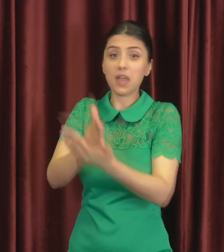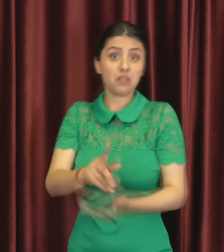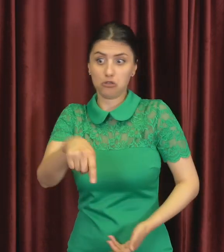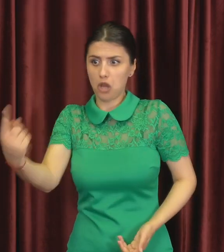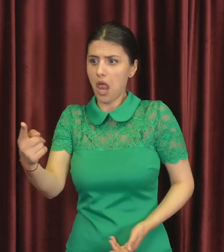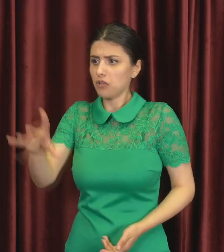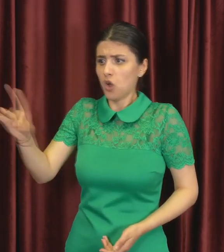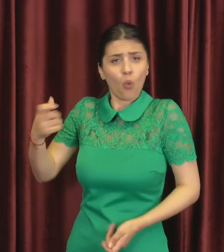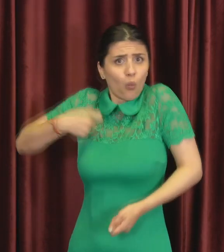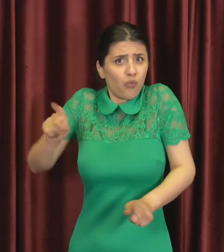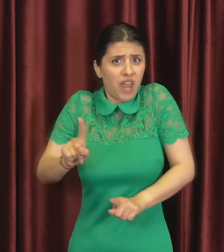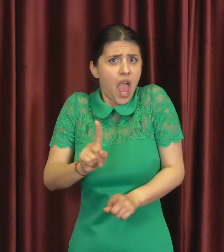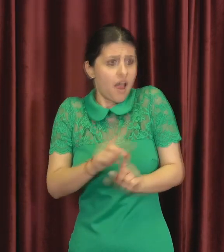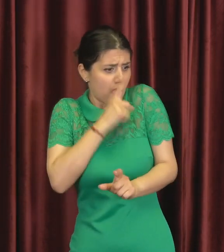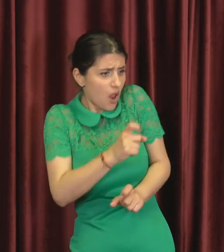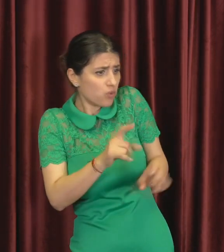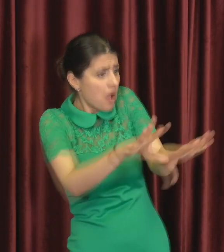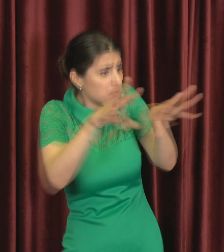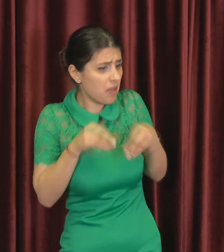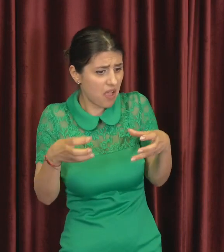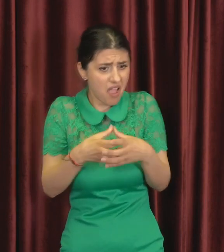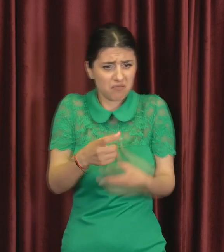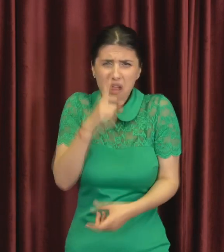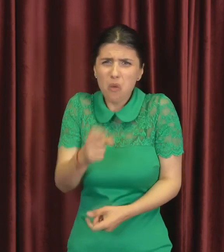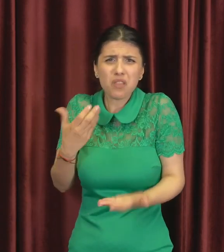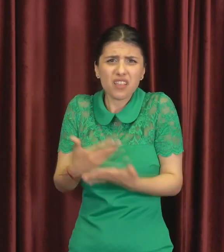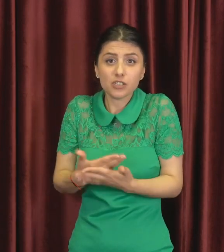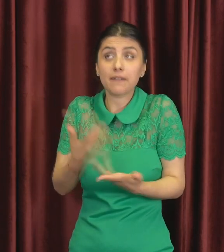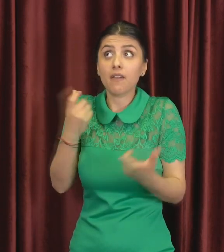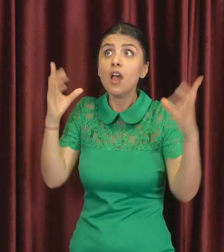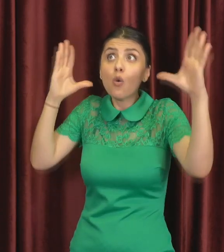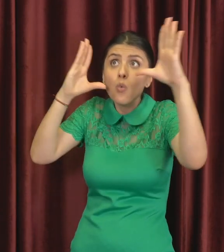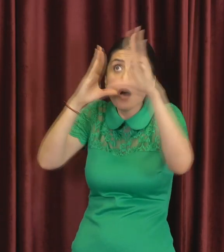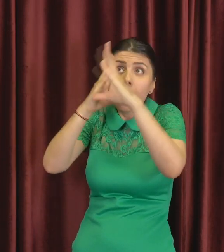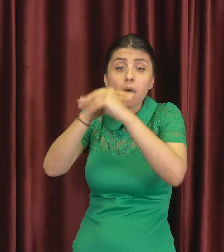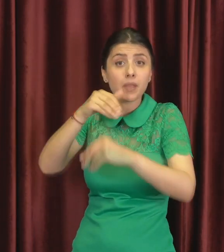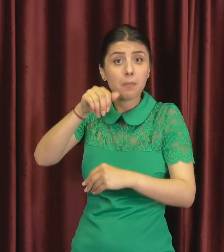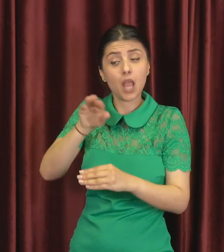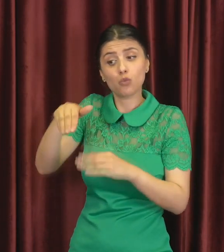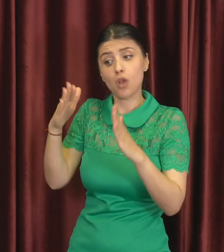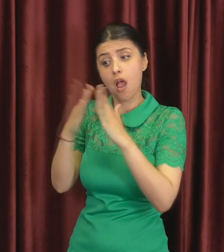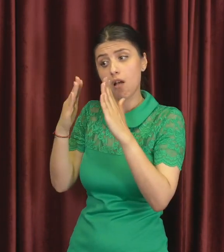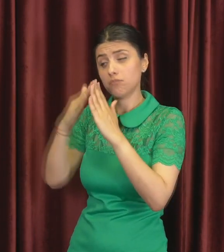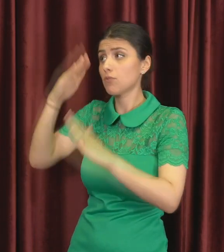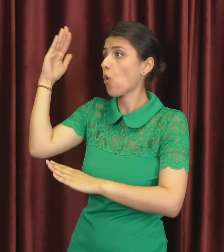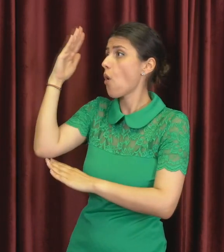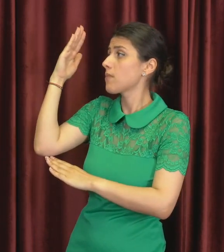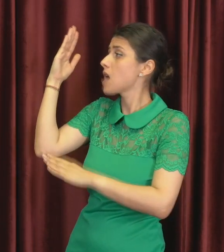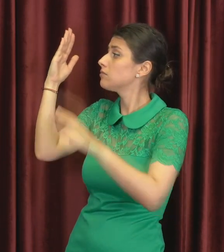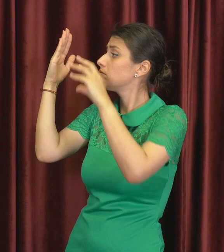ceilalți nu vor din răutate să o primească în echipele lor. Când se lăsă seara, Minda ajunse în căsuța ei din copac și se băgă în culcușul